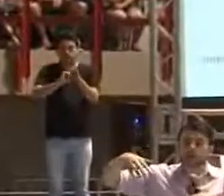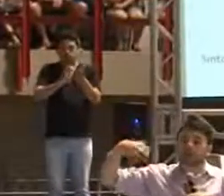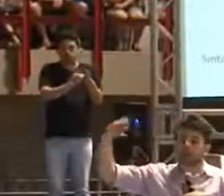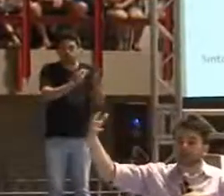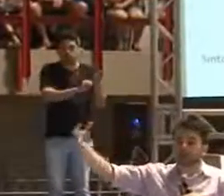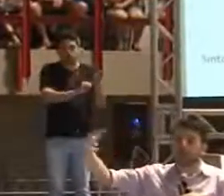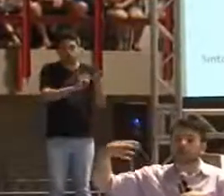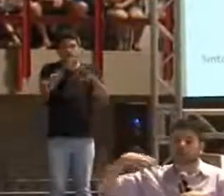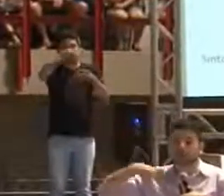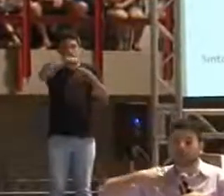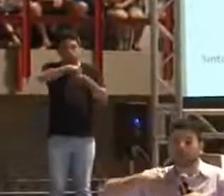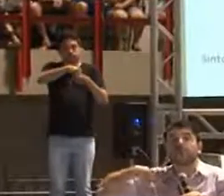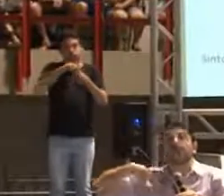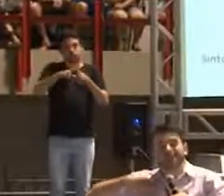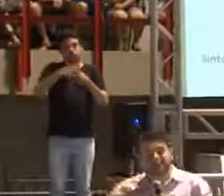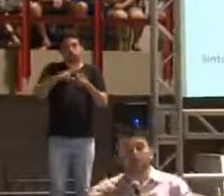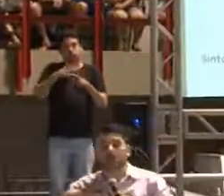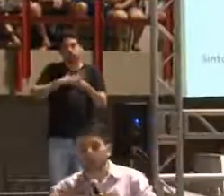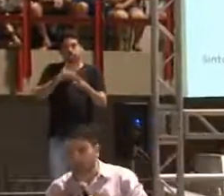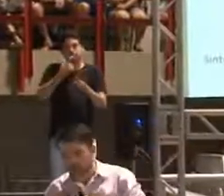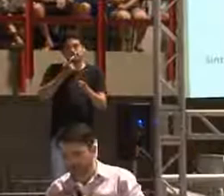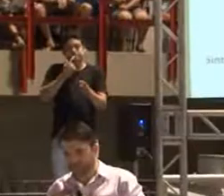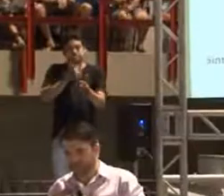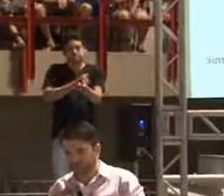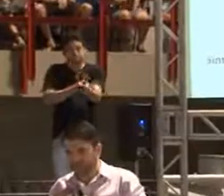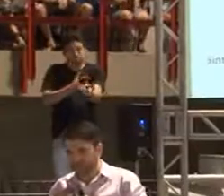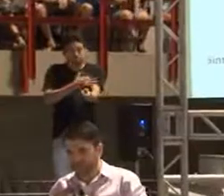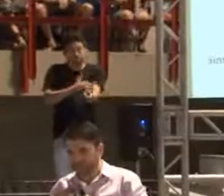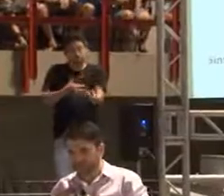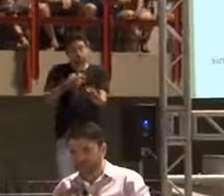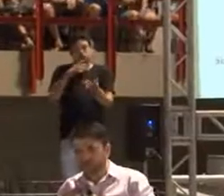coágulo é aquilo que se forma quando o meu sangue precisa coagular.